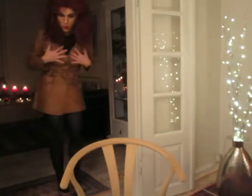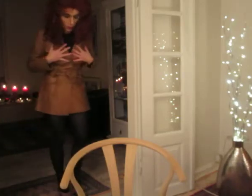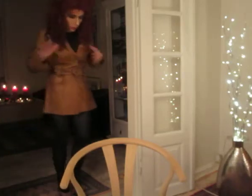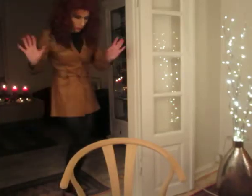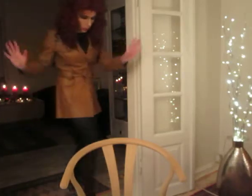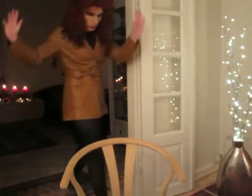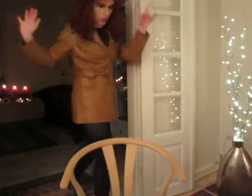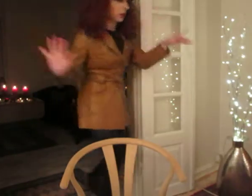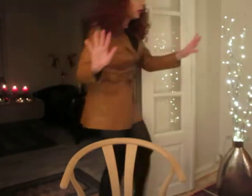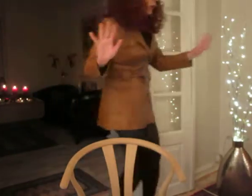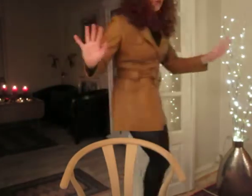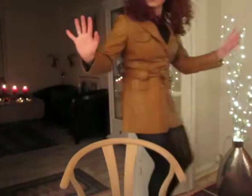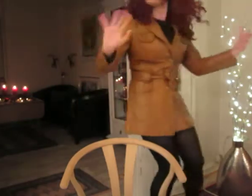Hvad Godt hold!